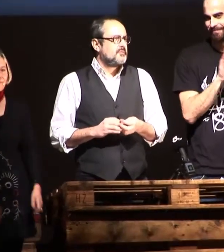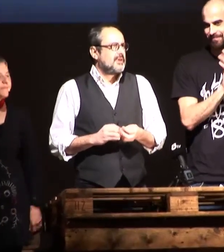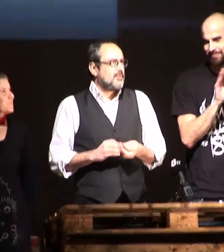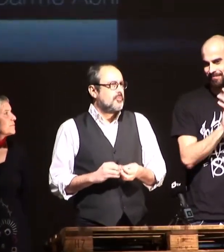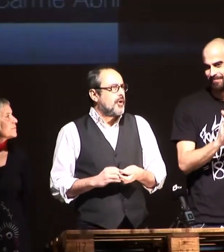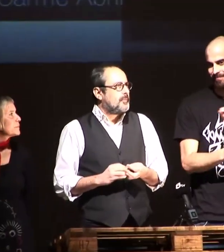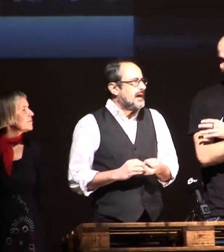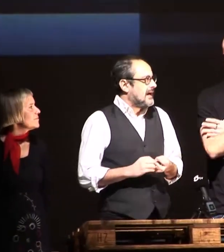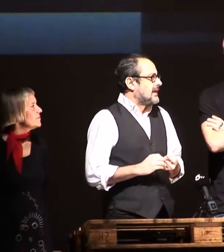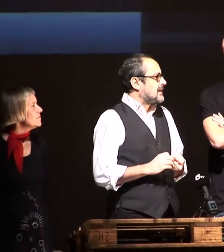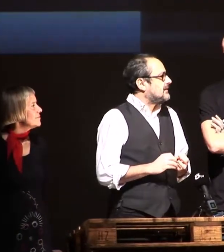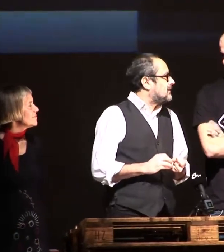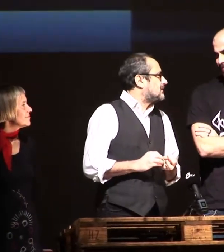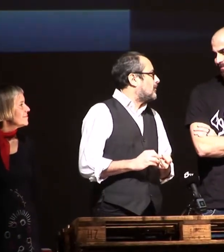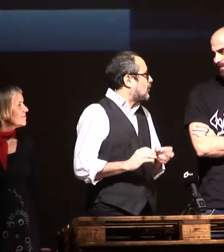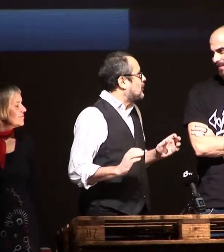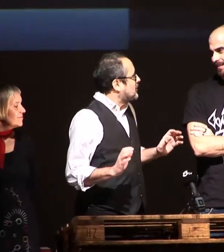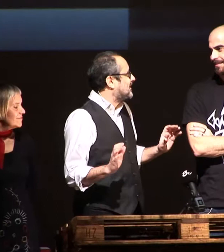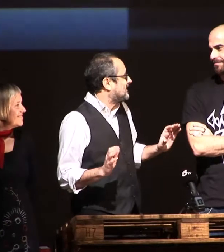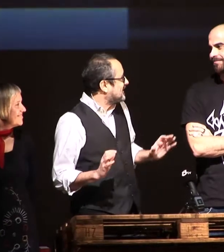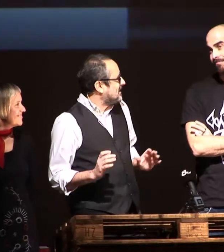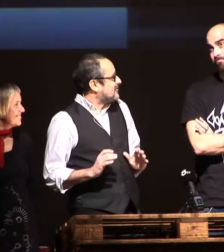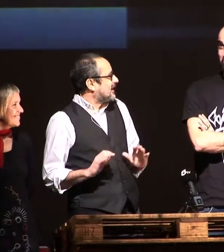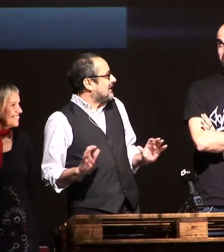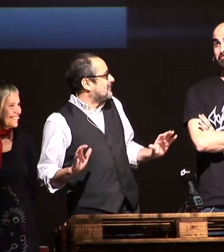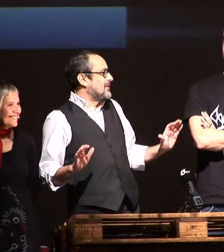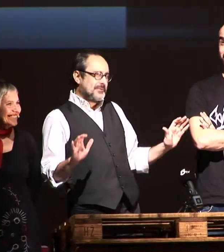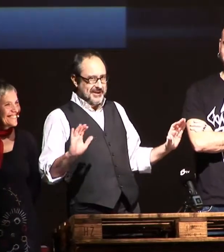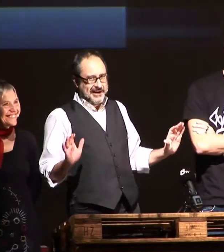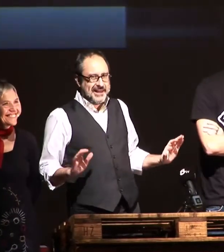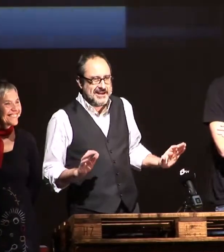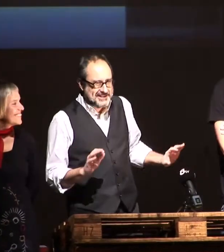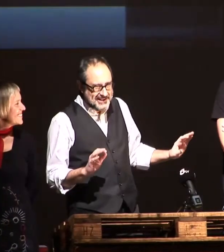Som un poble de bon rotllo,